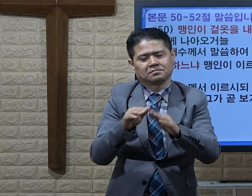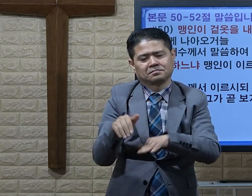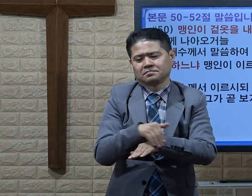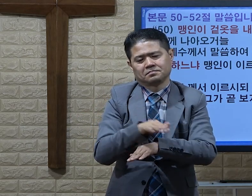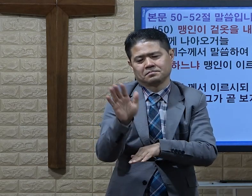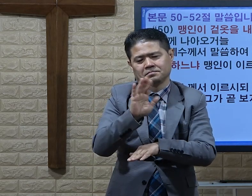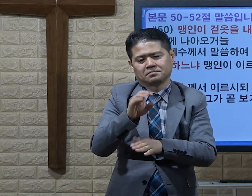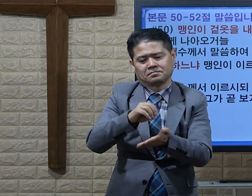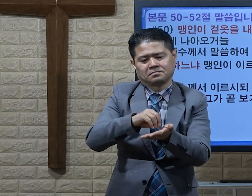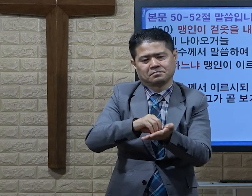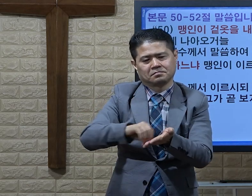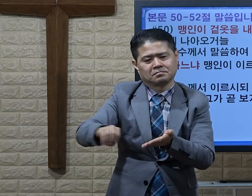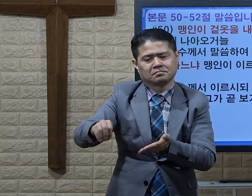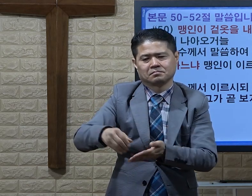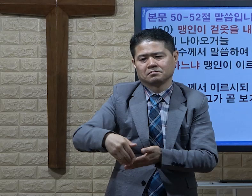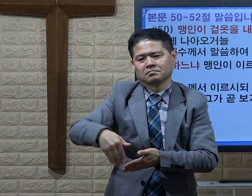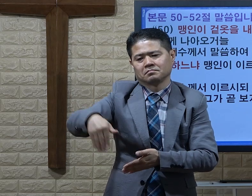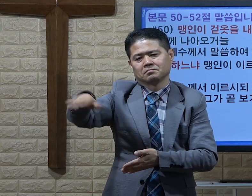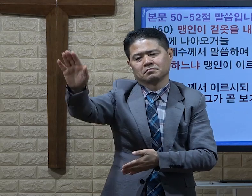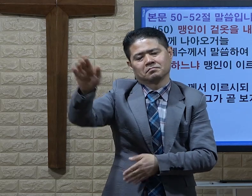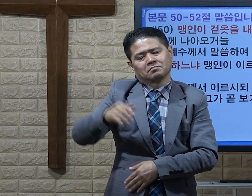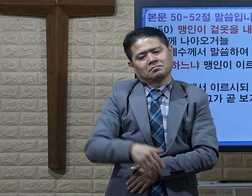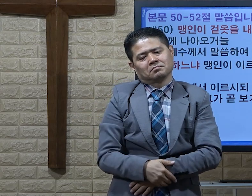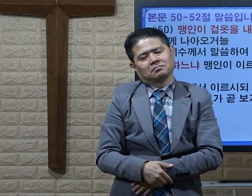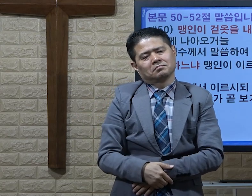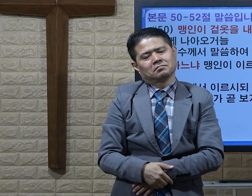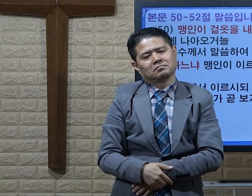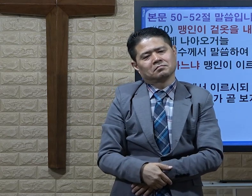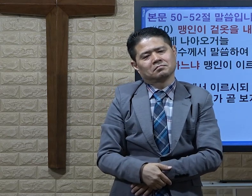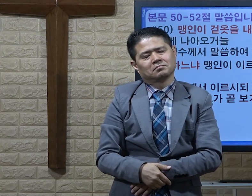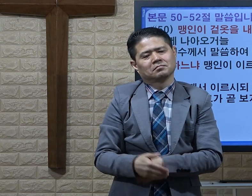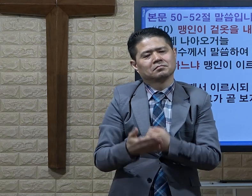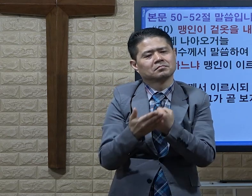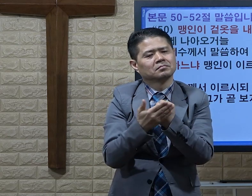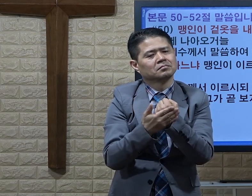해야 되는데, 몇 년 교회를 다니다가 갑자기 나가버리면